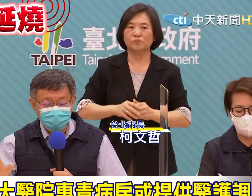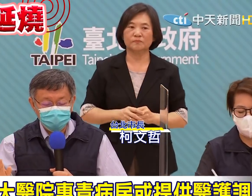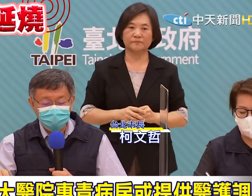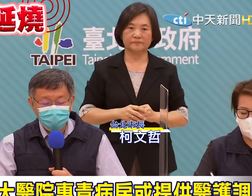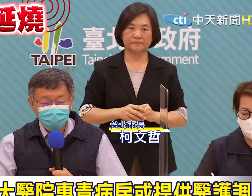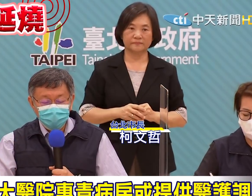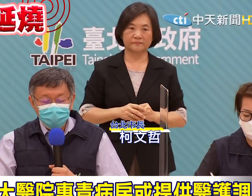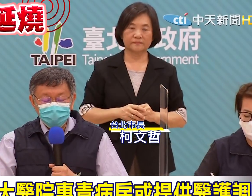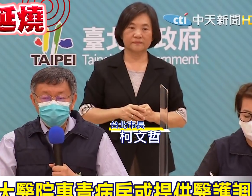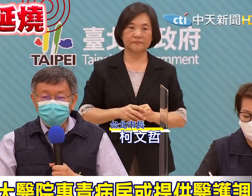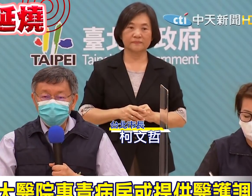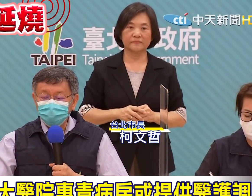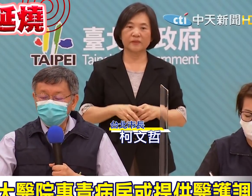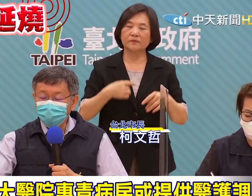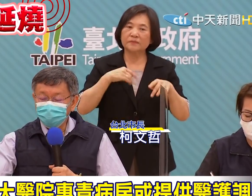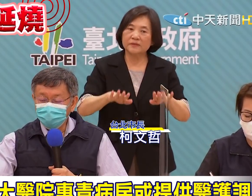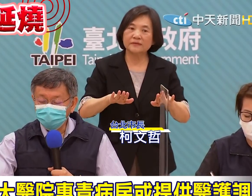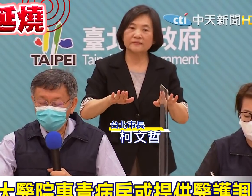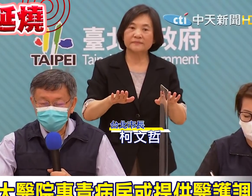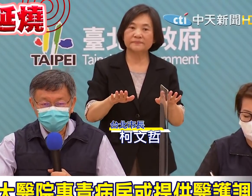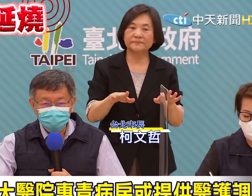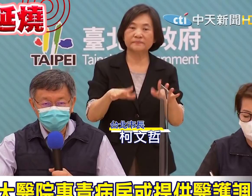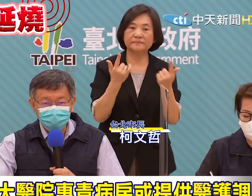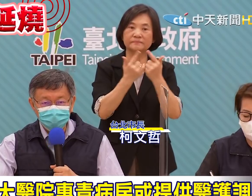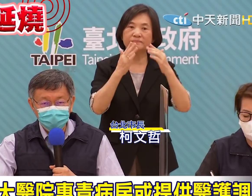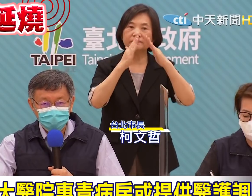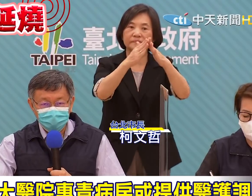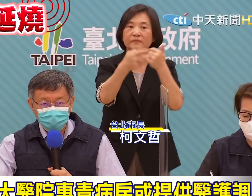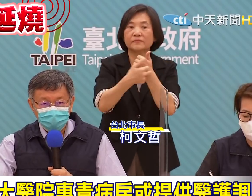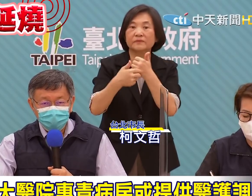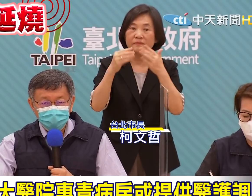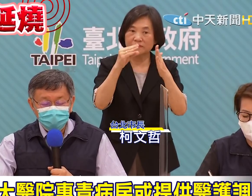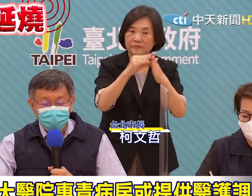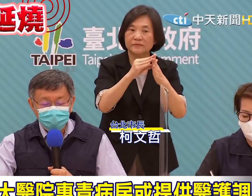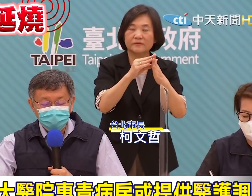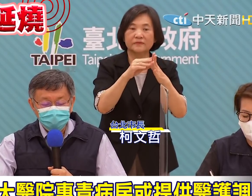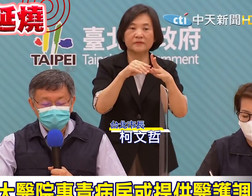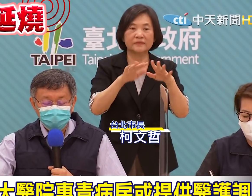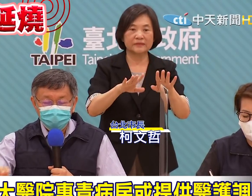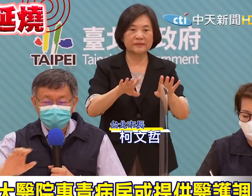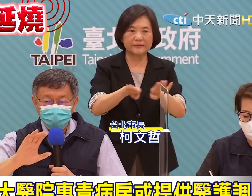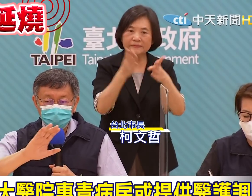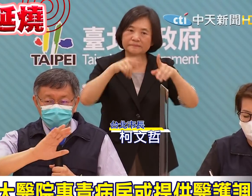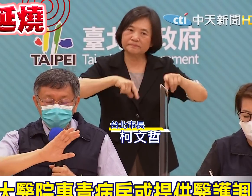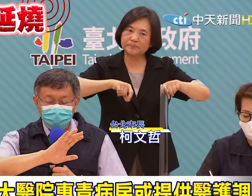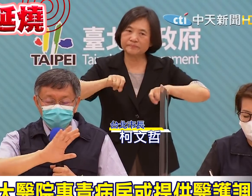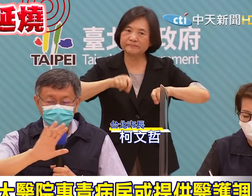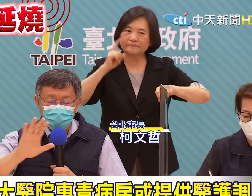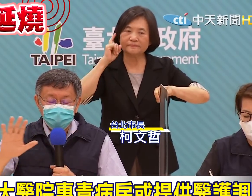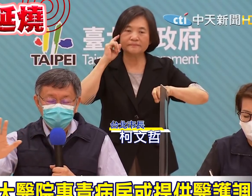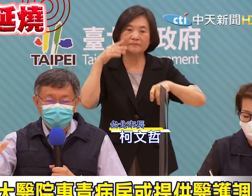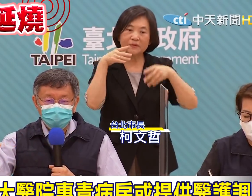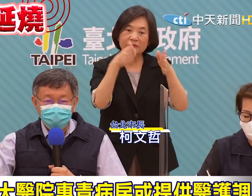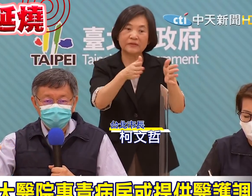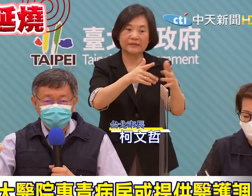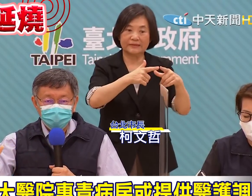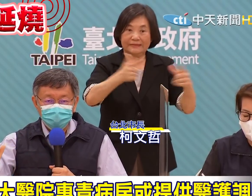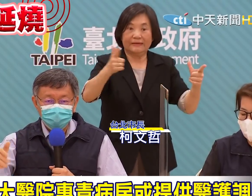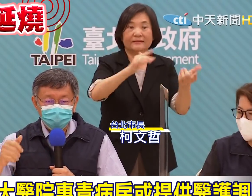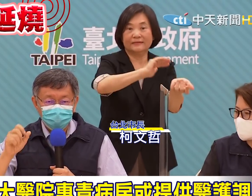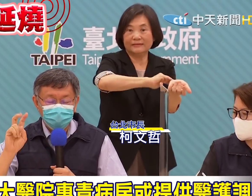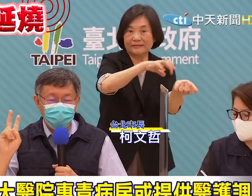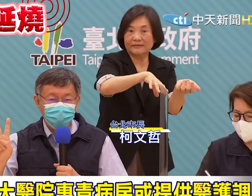人员去照顾。所以我们台北市卫生局会开始对这些大型医院，你